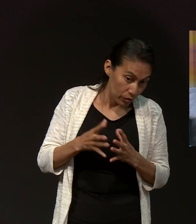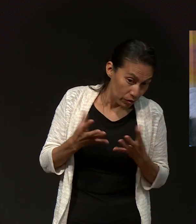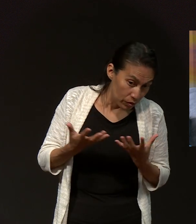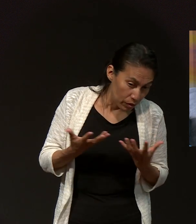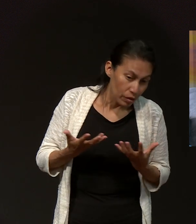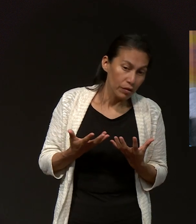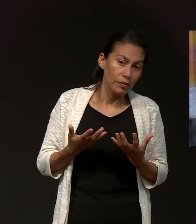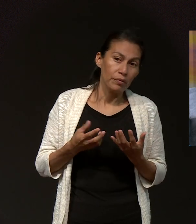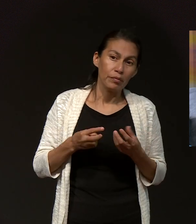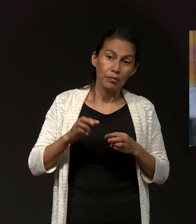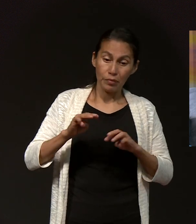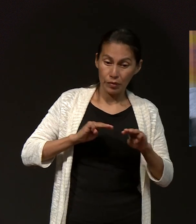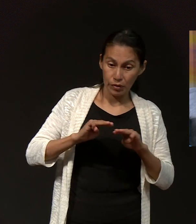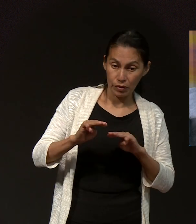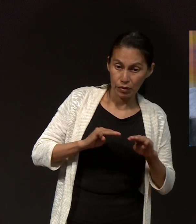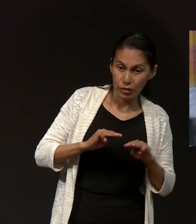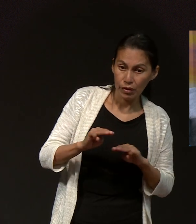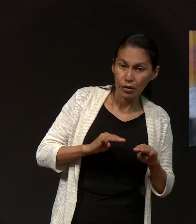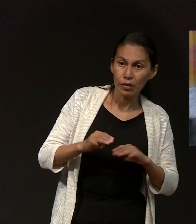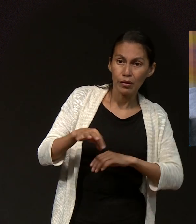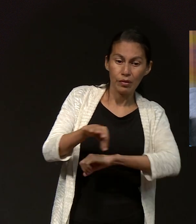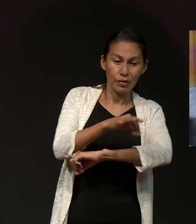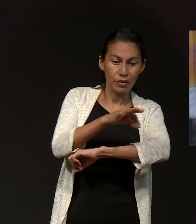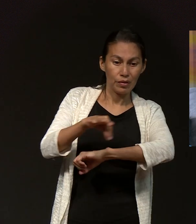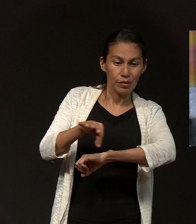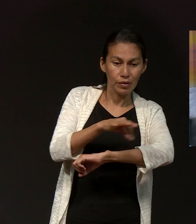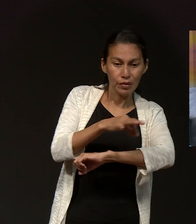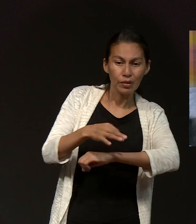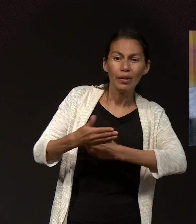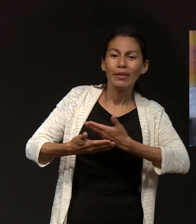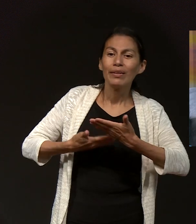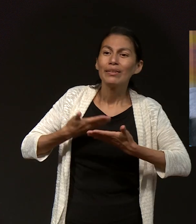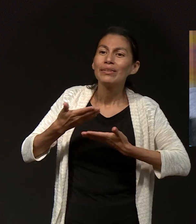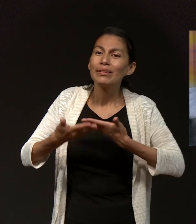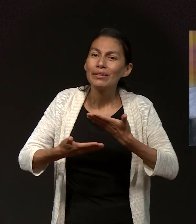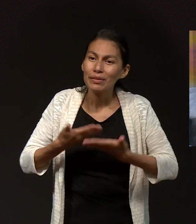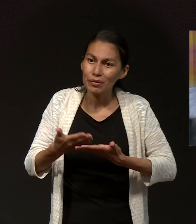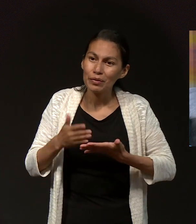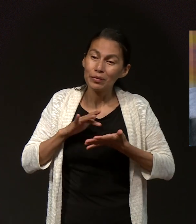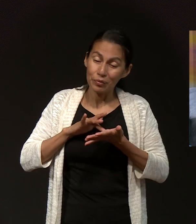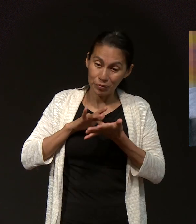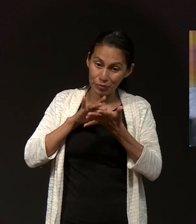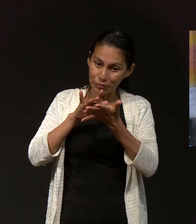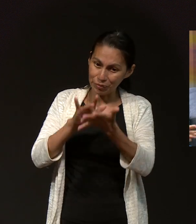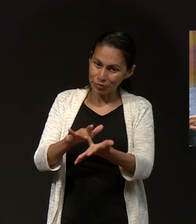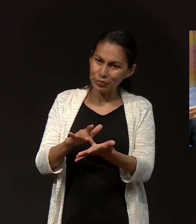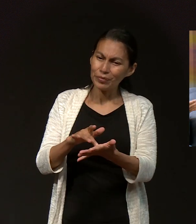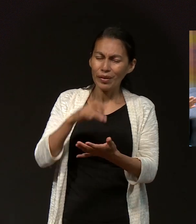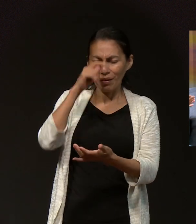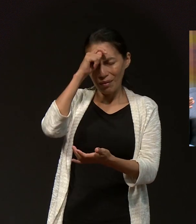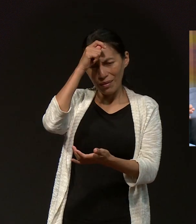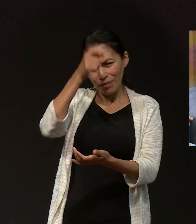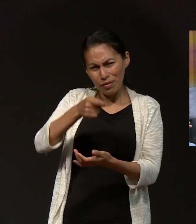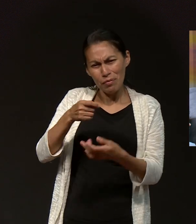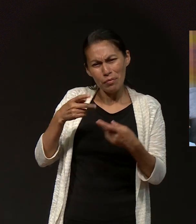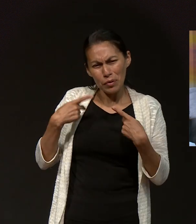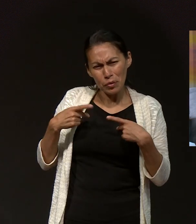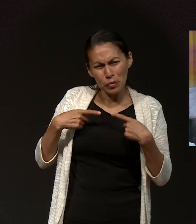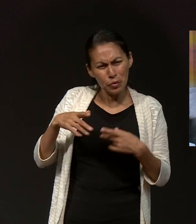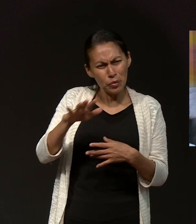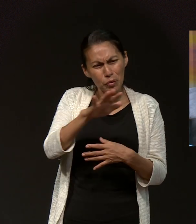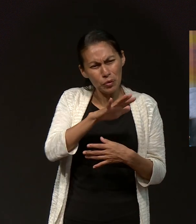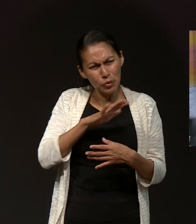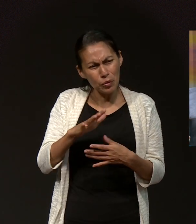hicimos desarrollar primero fueron un ministerio de arquitectura de servicio, de asistencia, de